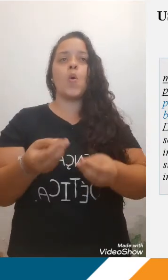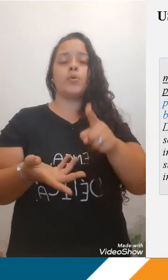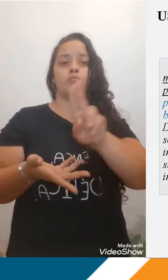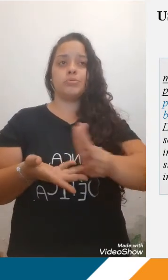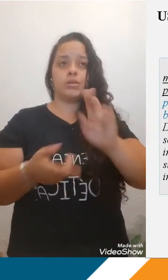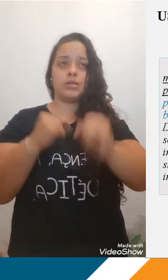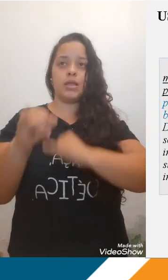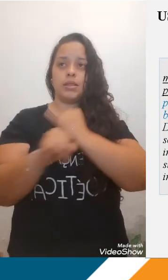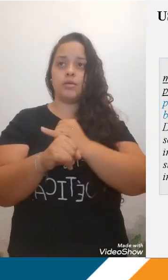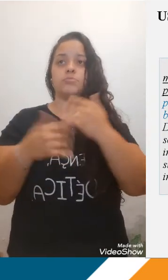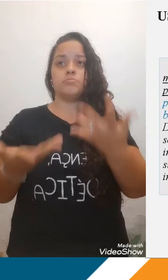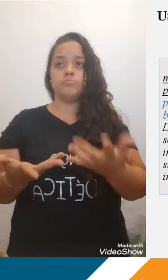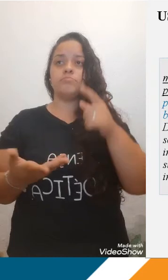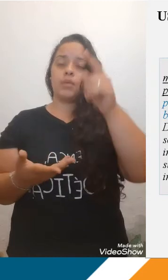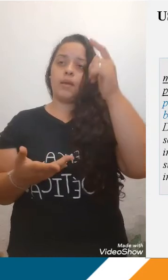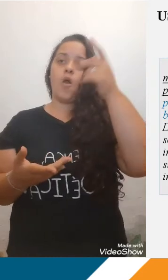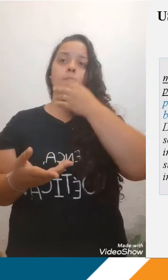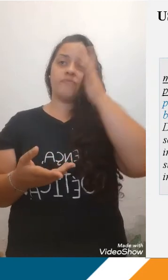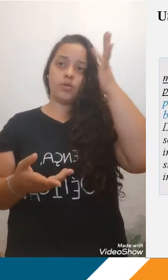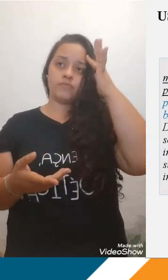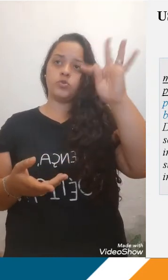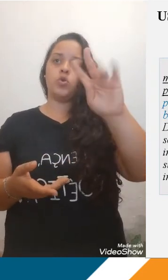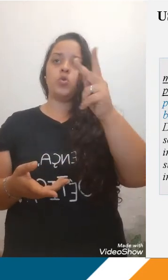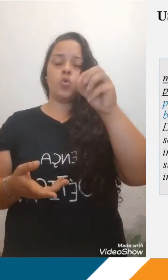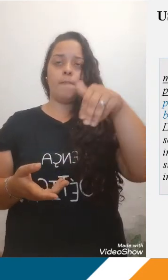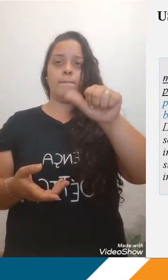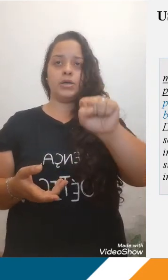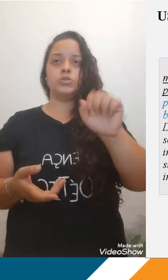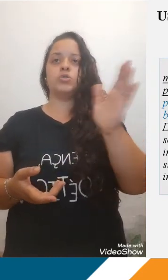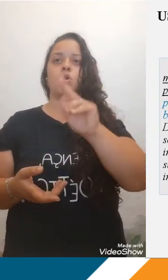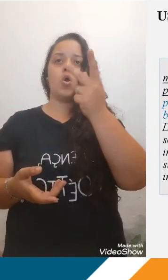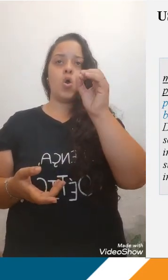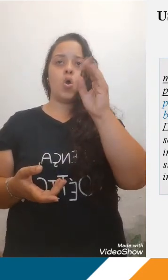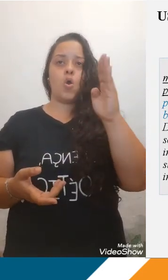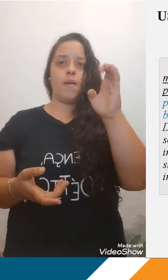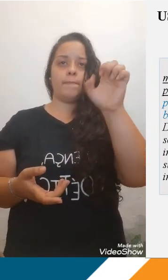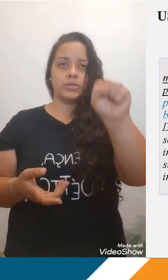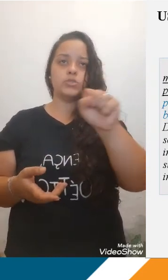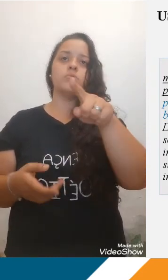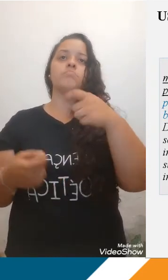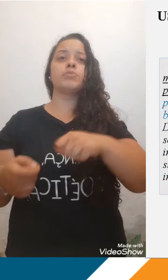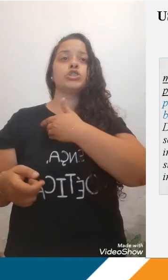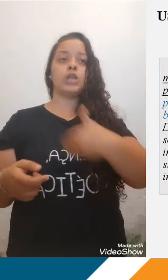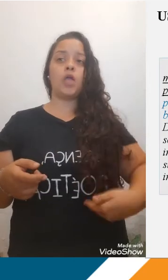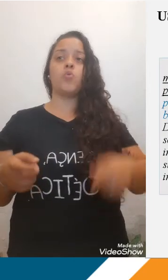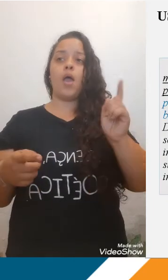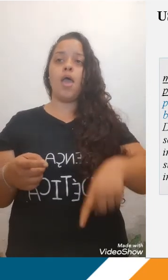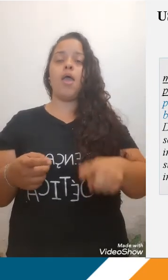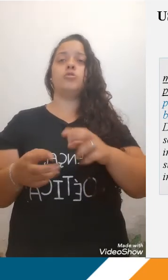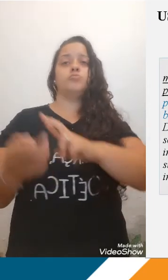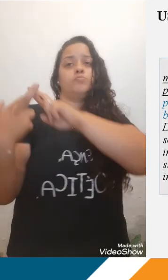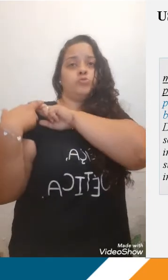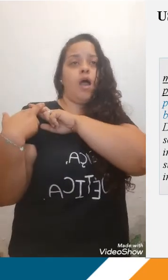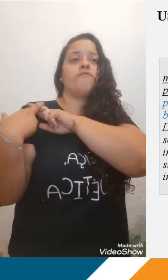Hobbes, o Estado é responsável por garantir o bem-estar da população, entretanto, isso não ocorre no Brasil. Devido à falta de